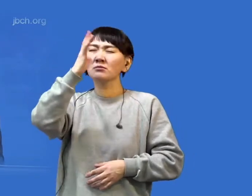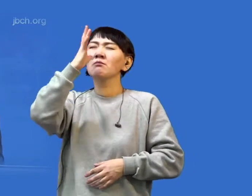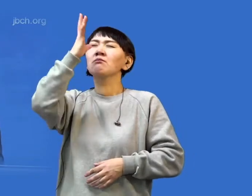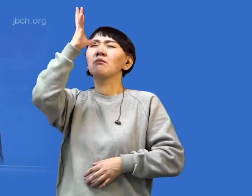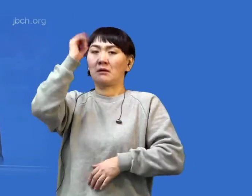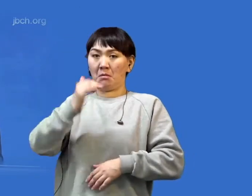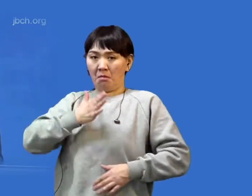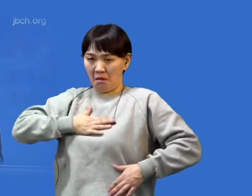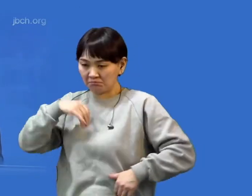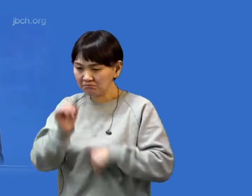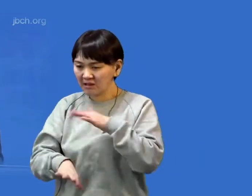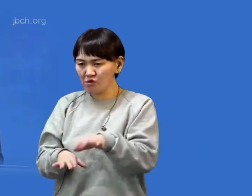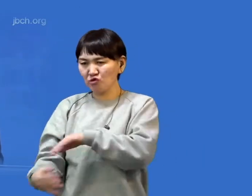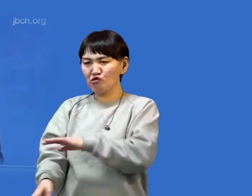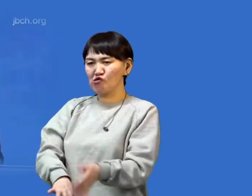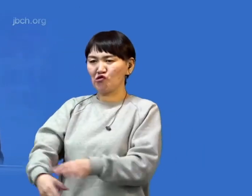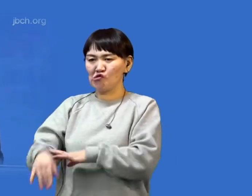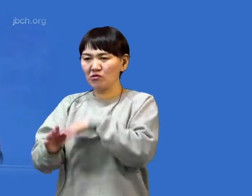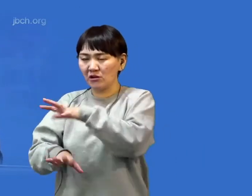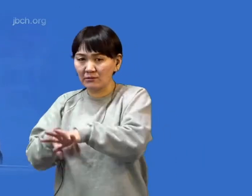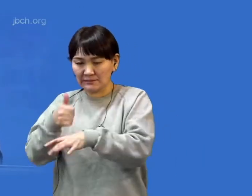вэ?